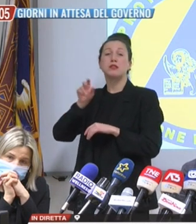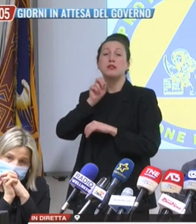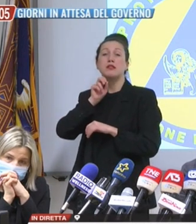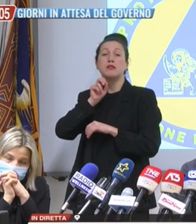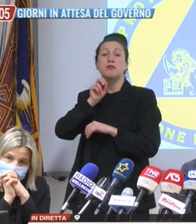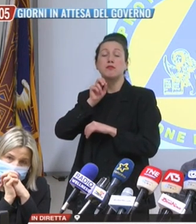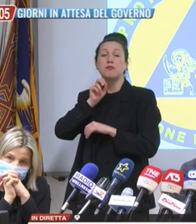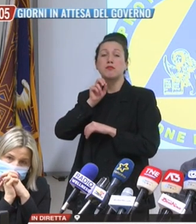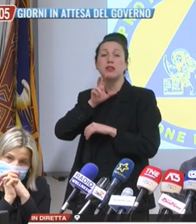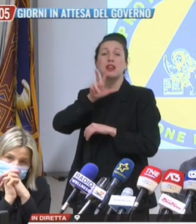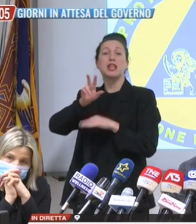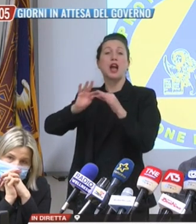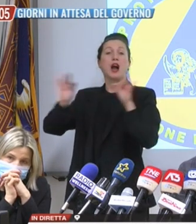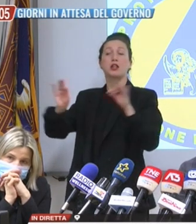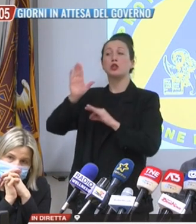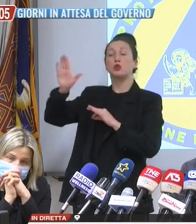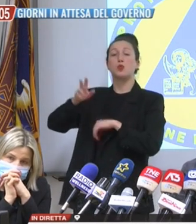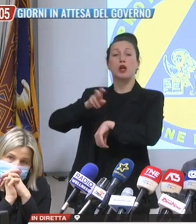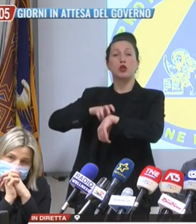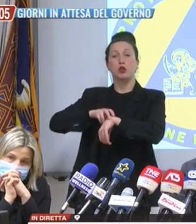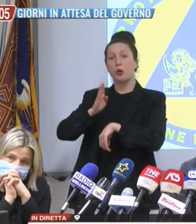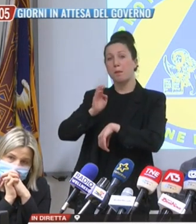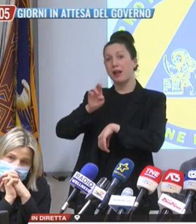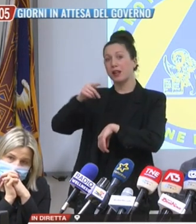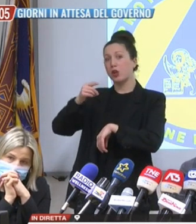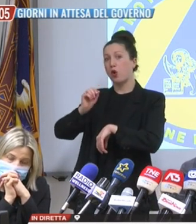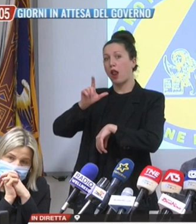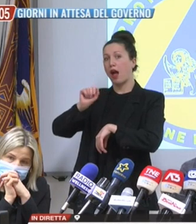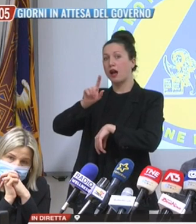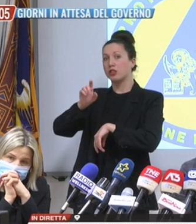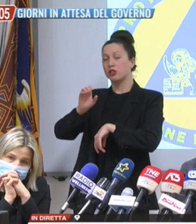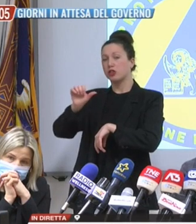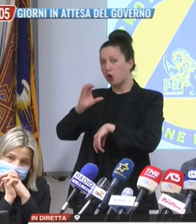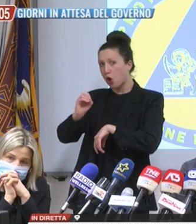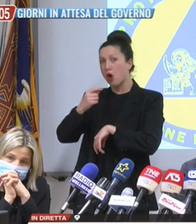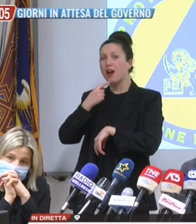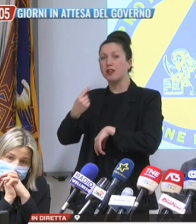dottor Bertolaso. Qualche altro collega sicuramente è stato interessato.